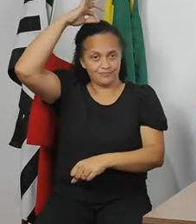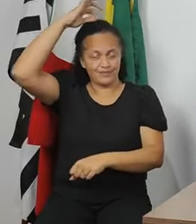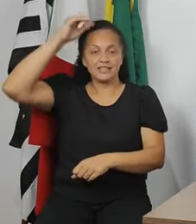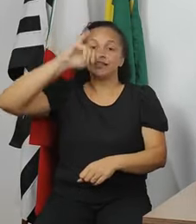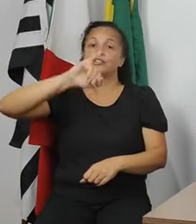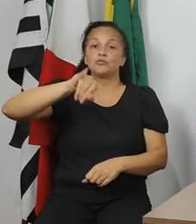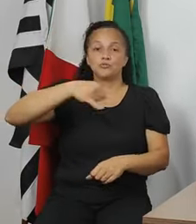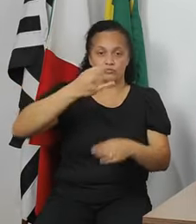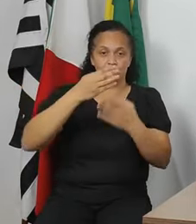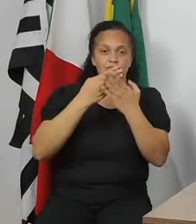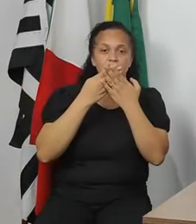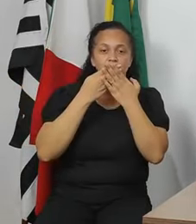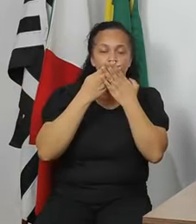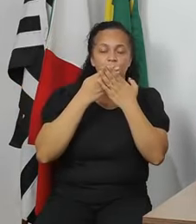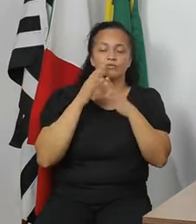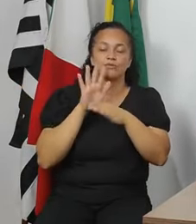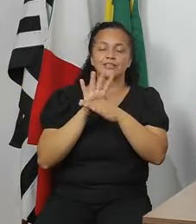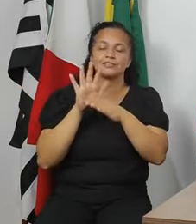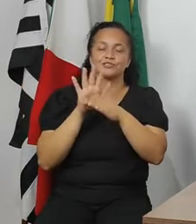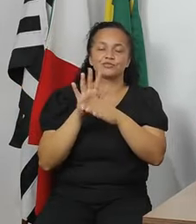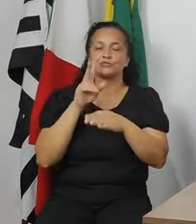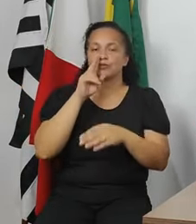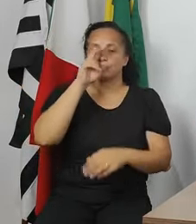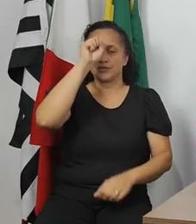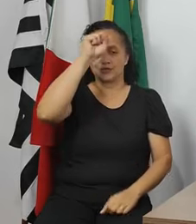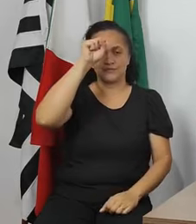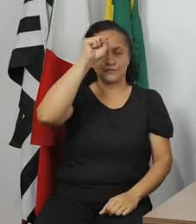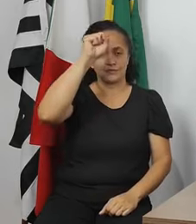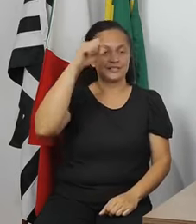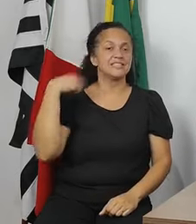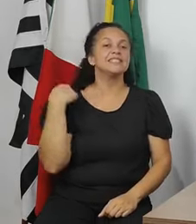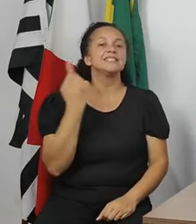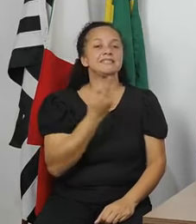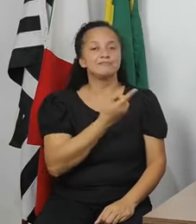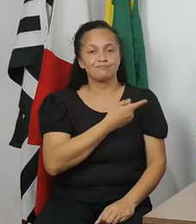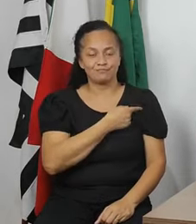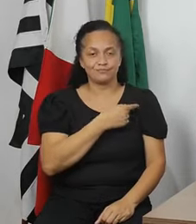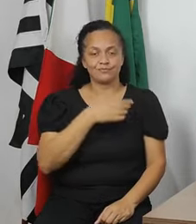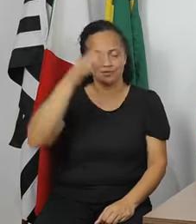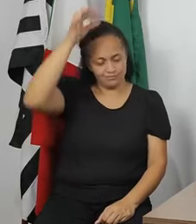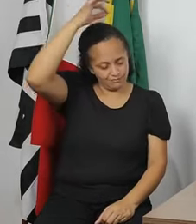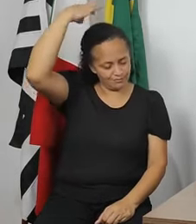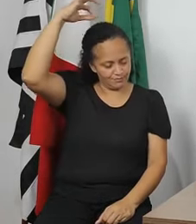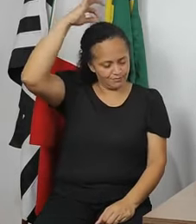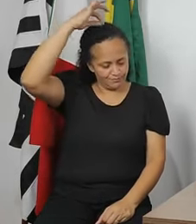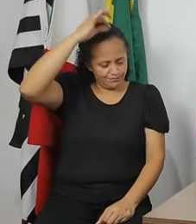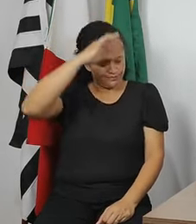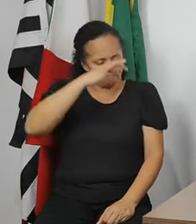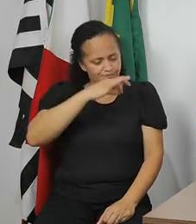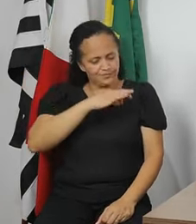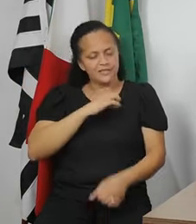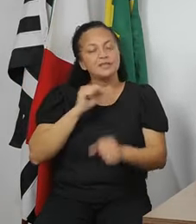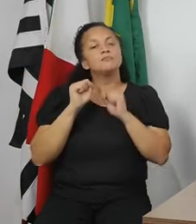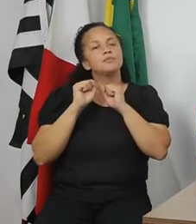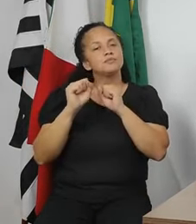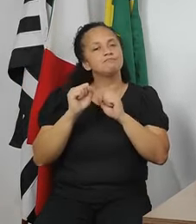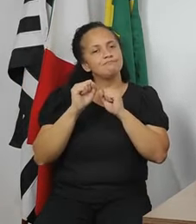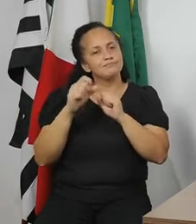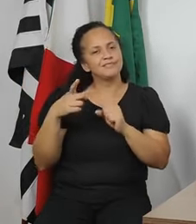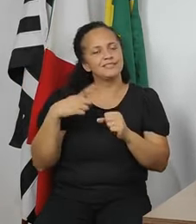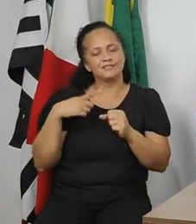com que a gente mortifique a nossa carne e fortaleça o Espírito de Deus. E a gente vai poder desfrutar das